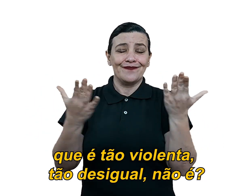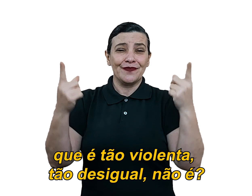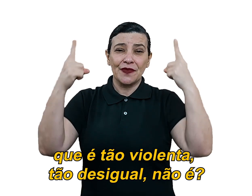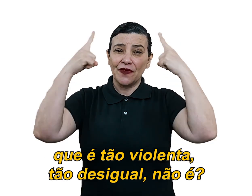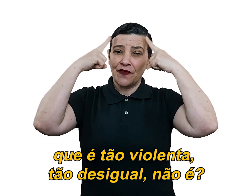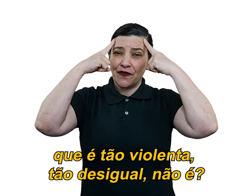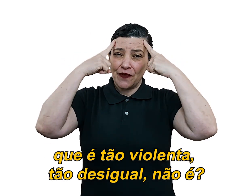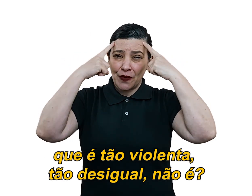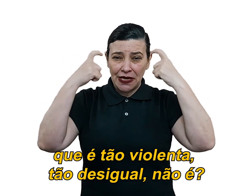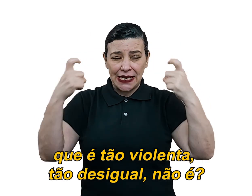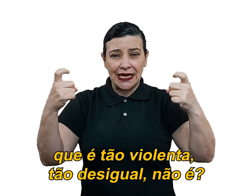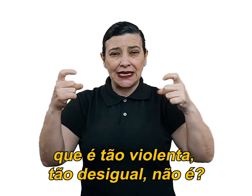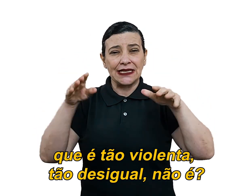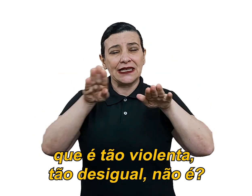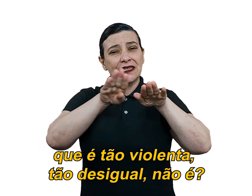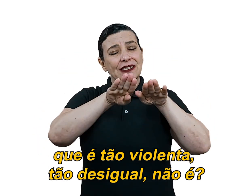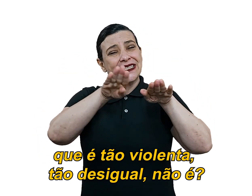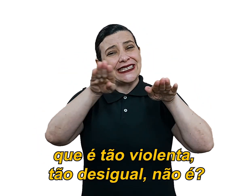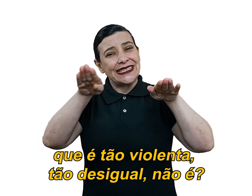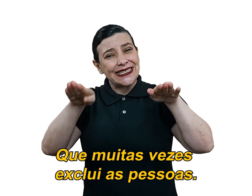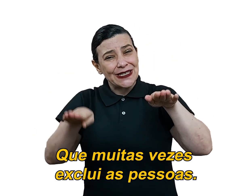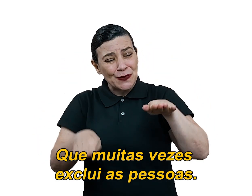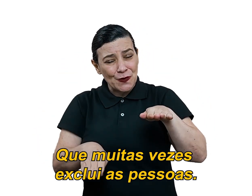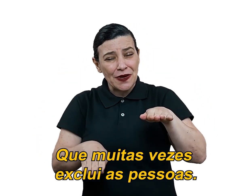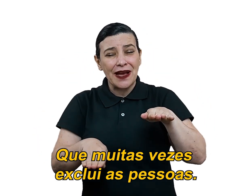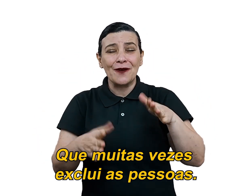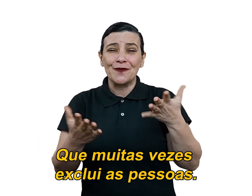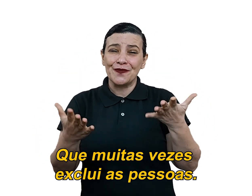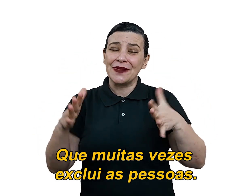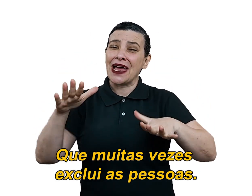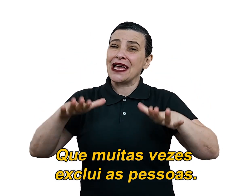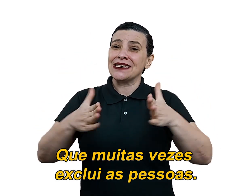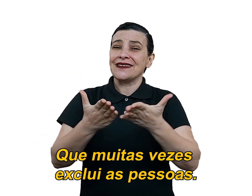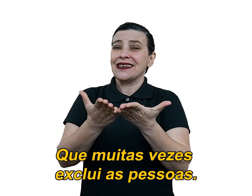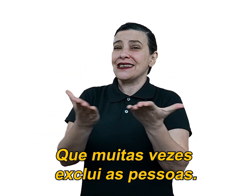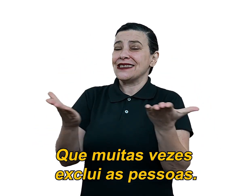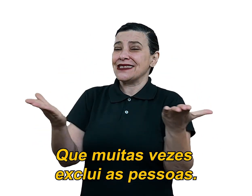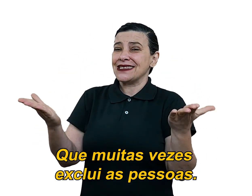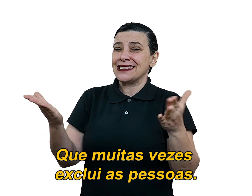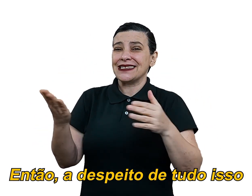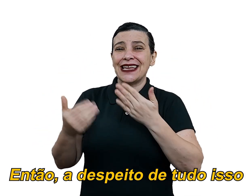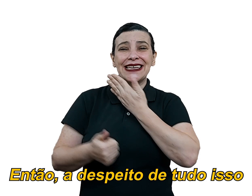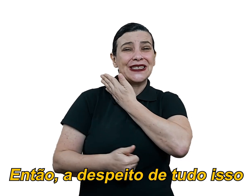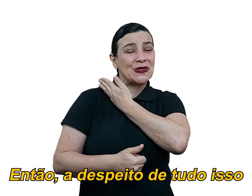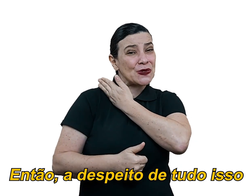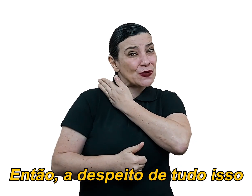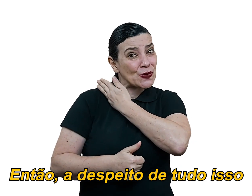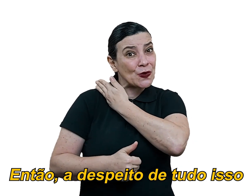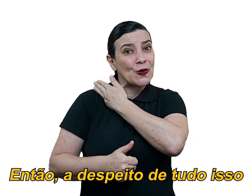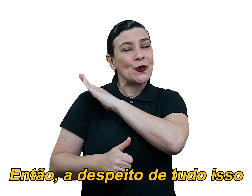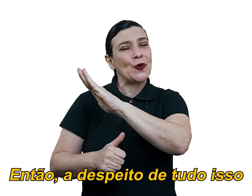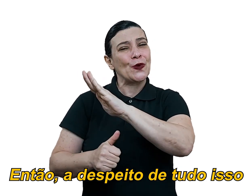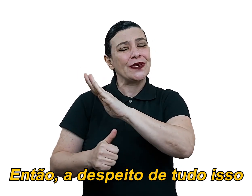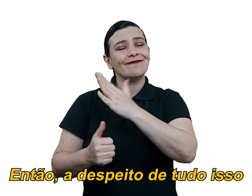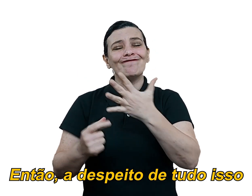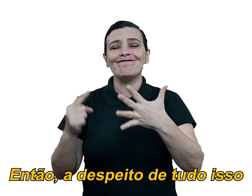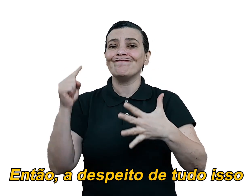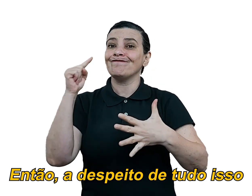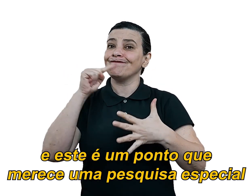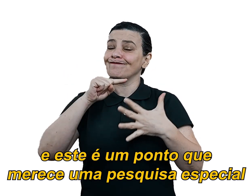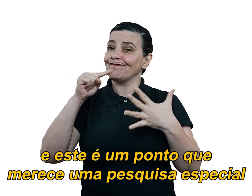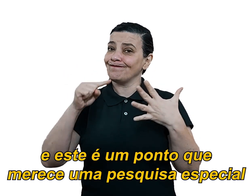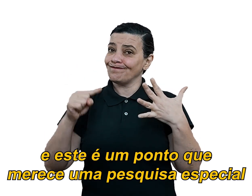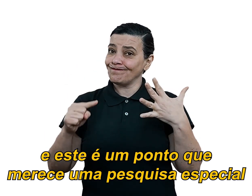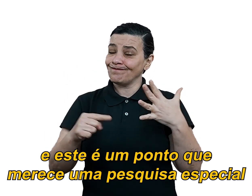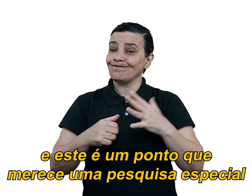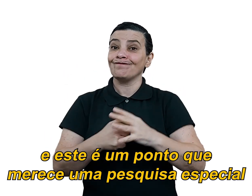tão violenta, tão desigual, não é? Que muitas vezes exclui as pessoas. Então, a despeito de tudo